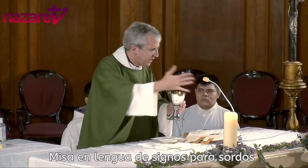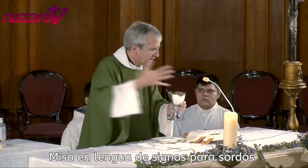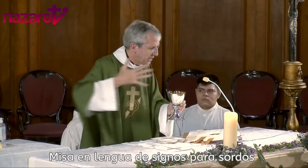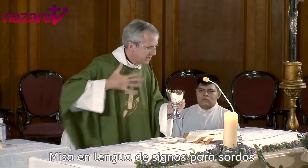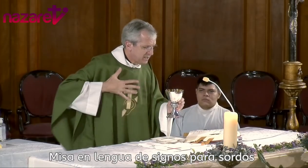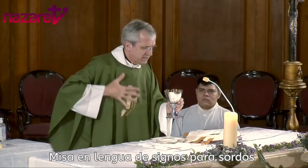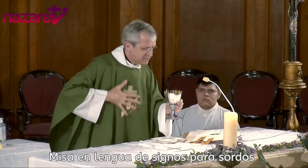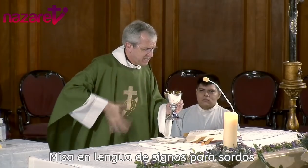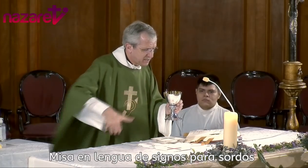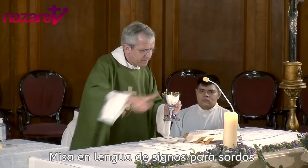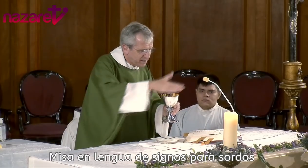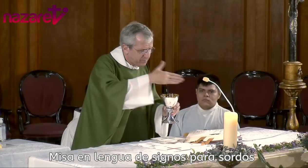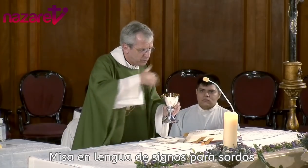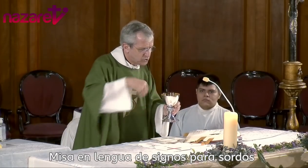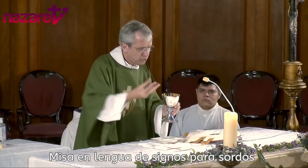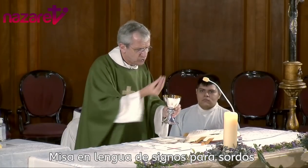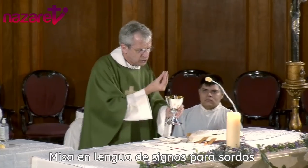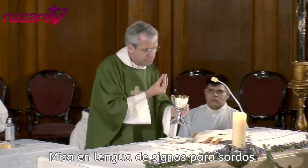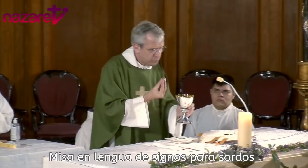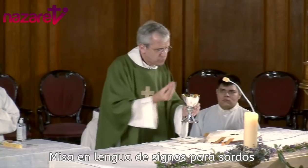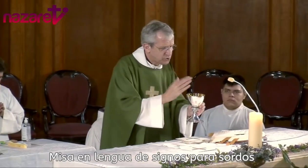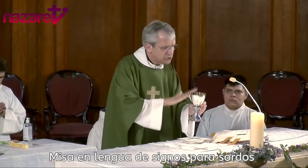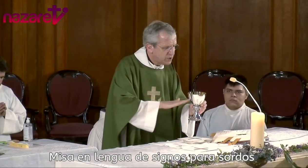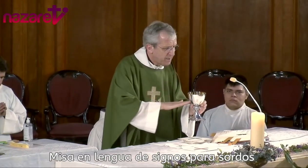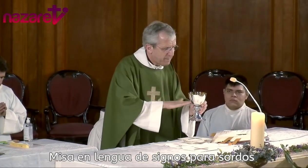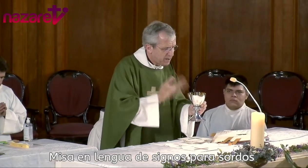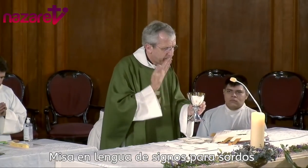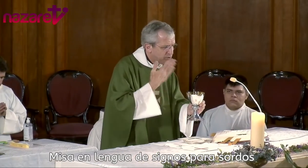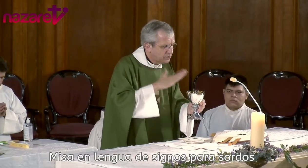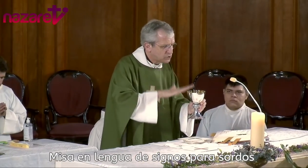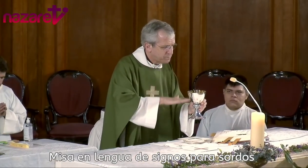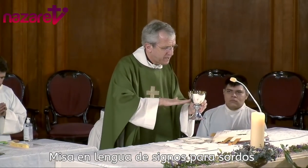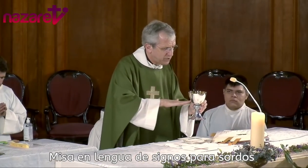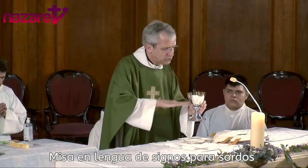eterna, que será derramada por vosotros y por muchos para el perdón de los pecados.